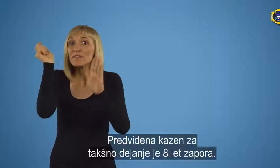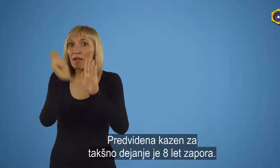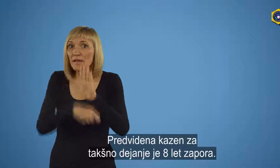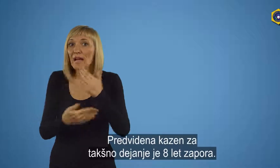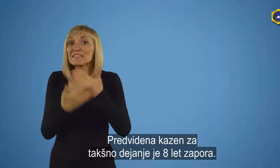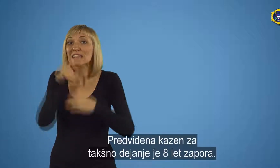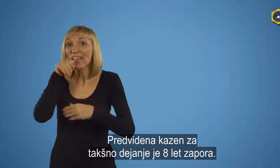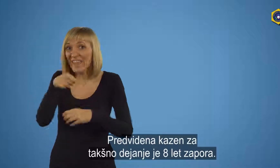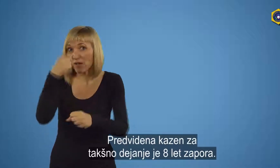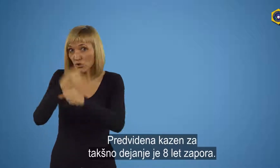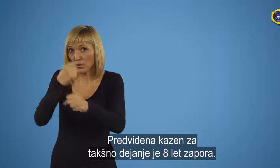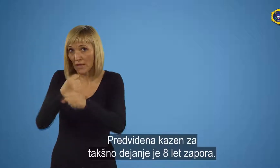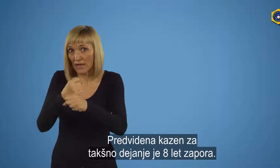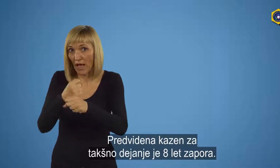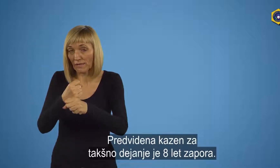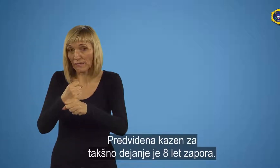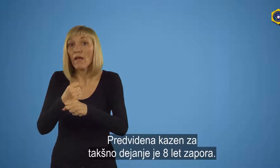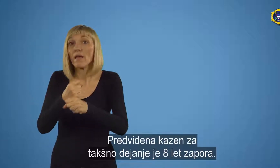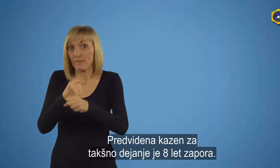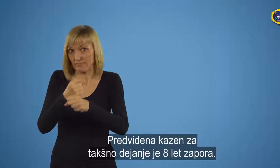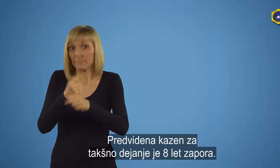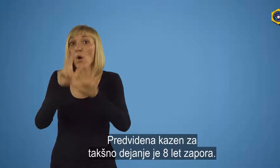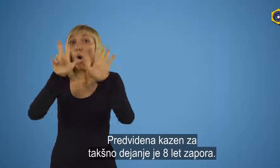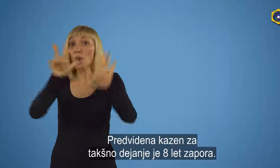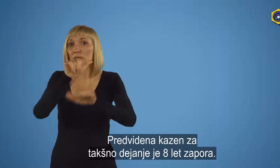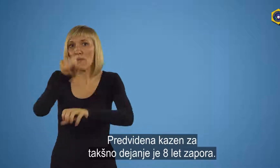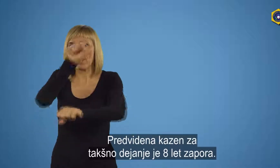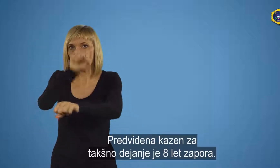Predvidena kazen za takšno dejanje je 8 let zapora.